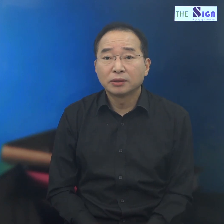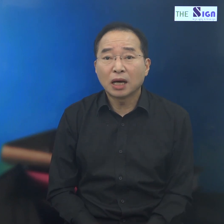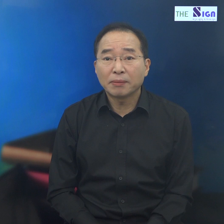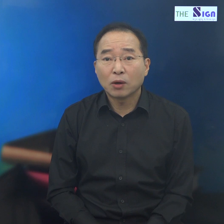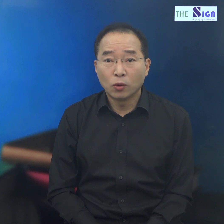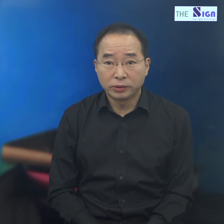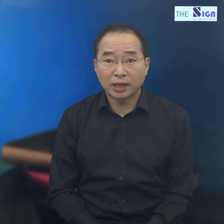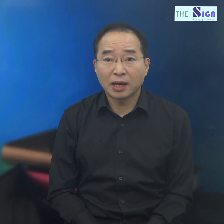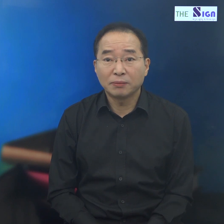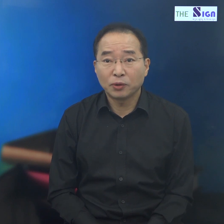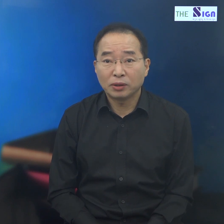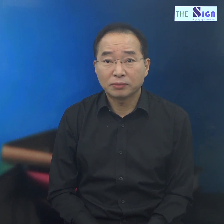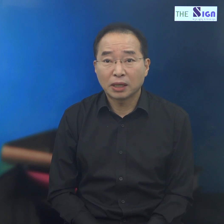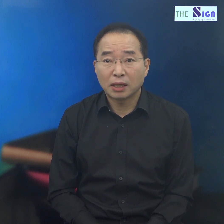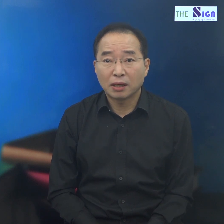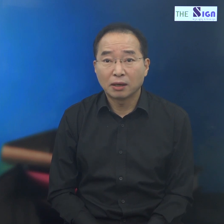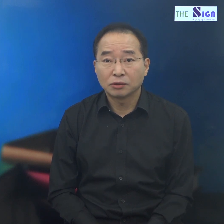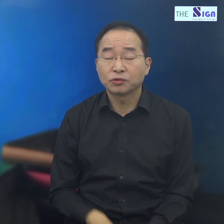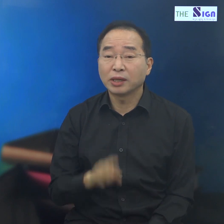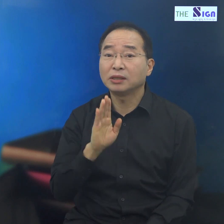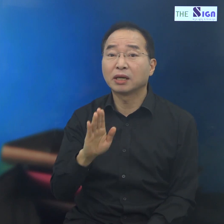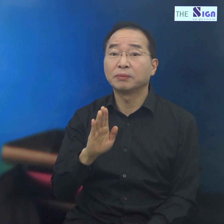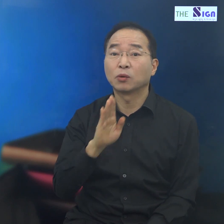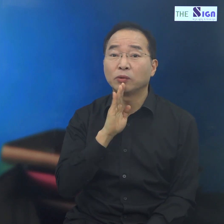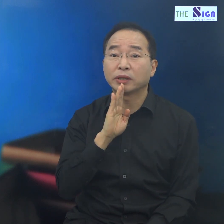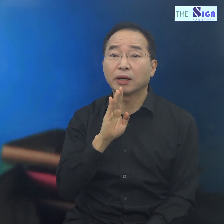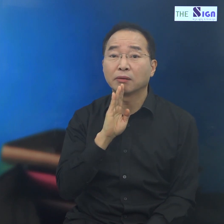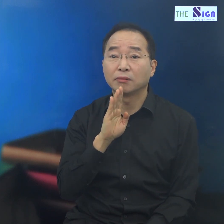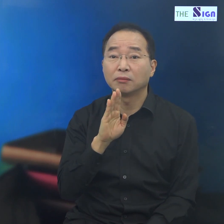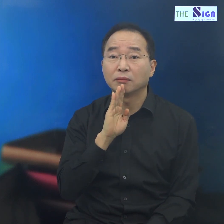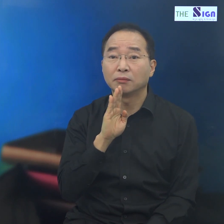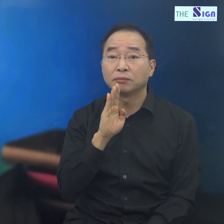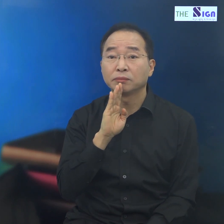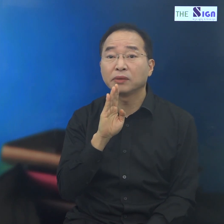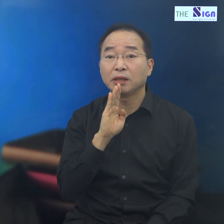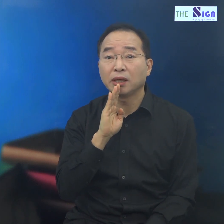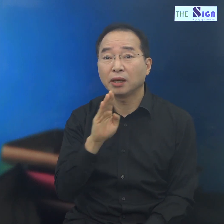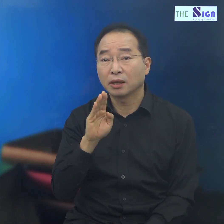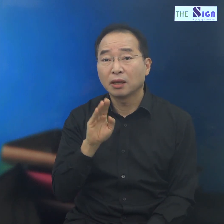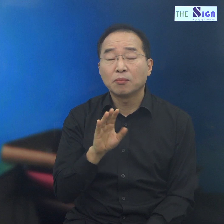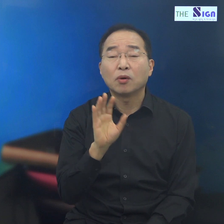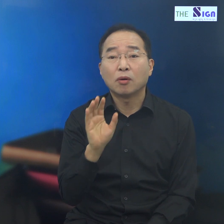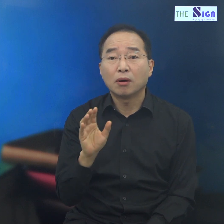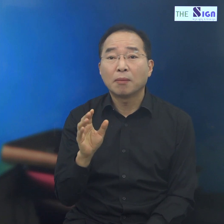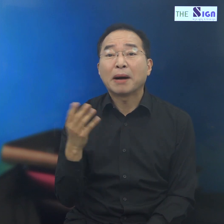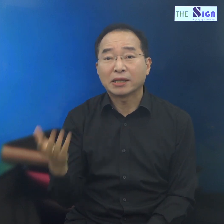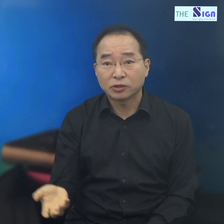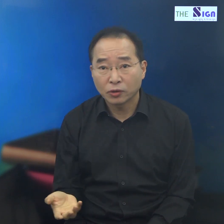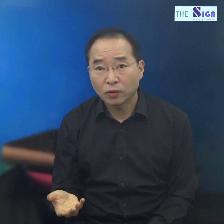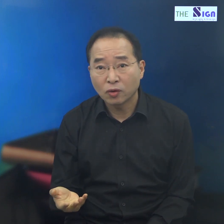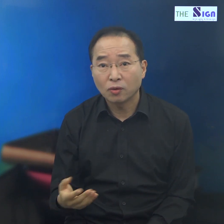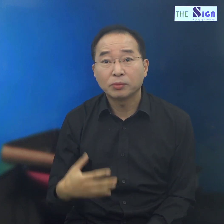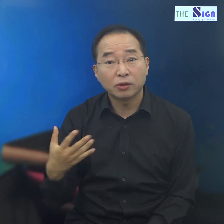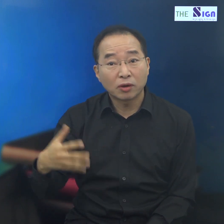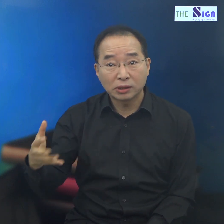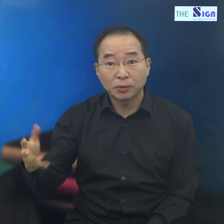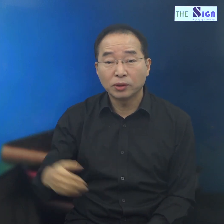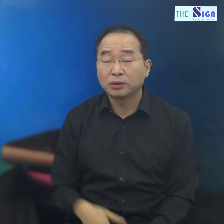다음에 옳다라는 표현입니다. 수화는 이렇게 합니다. 옳다. 근데 이게 뭐 맞아요, 뭐 여러 가지 표현이